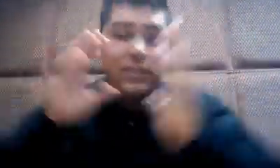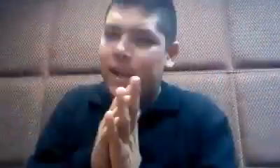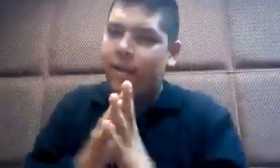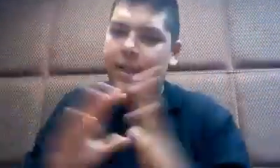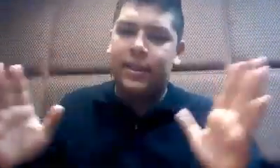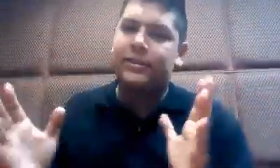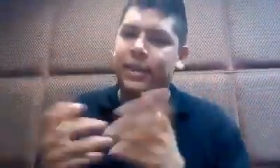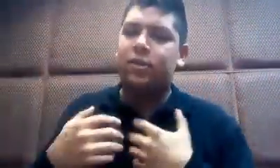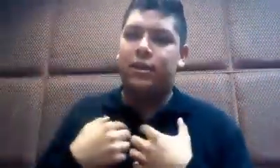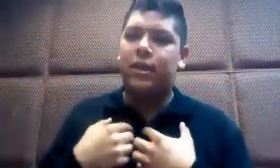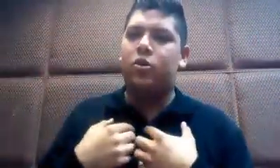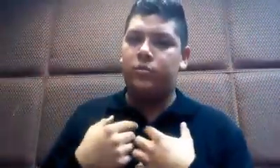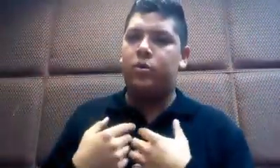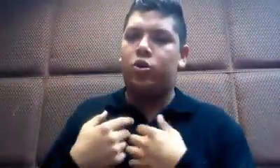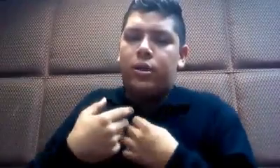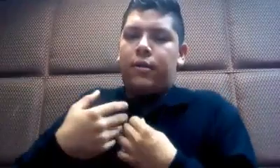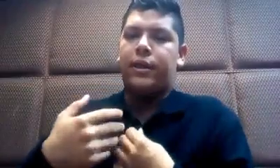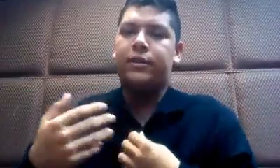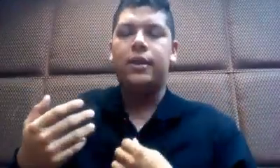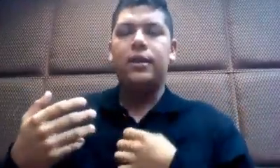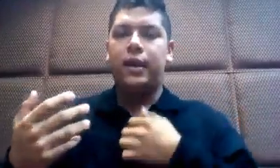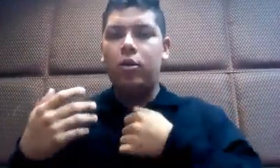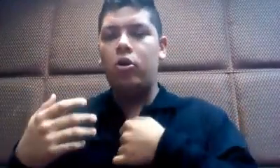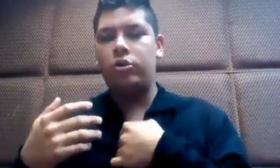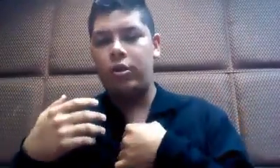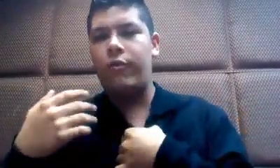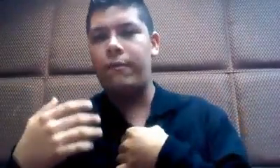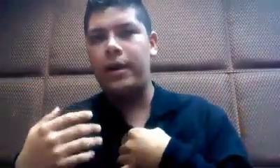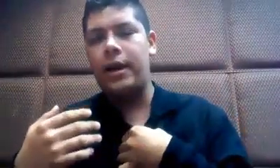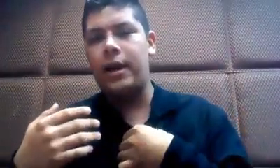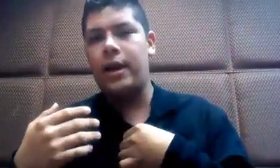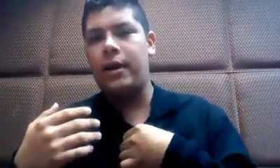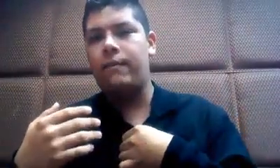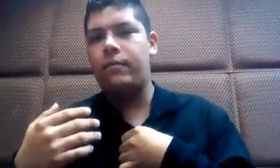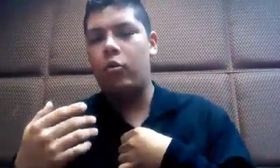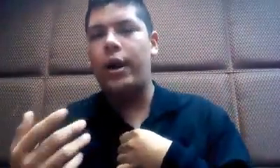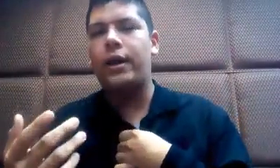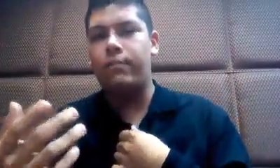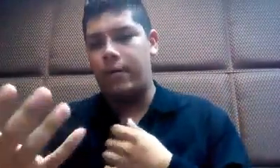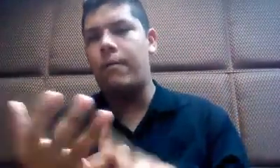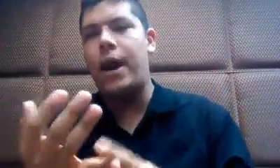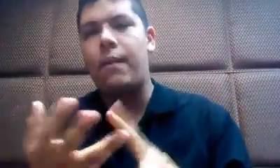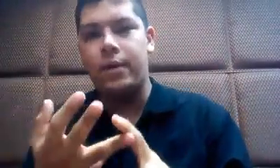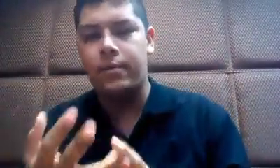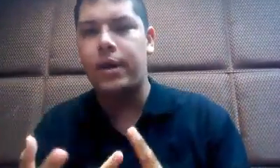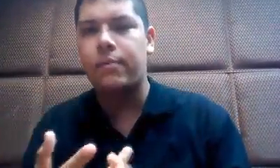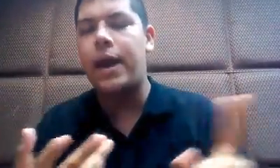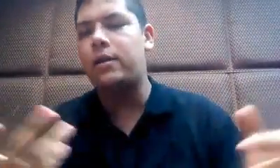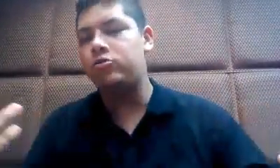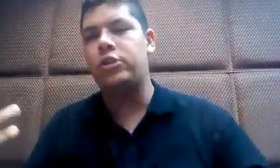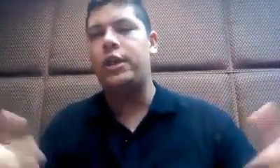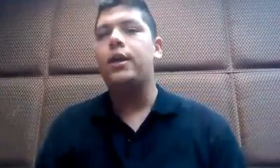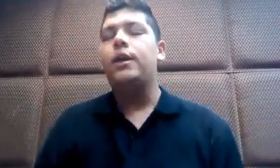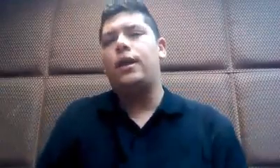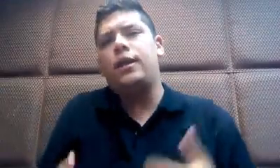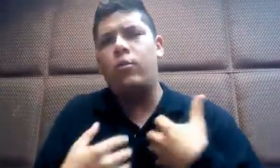la verdad es que, digo, yo la verdad tengo familia, mujer, mi mamá, mi hermano, no sé. Y la verdad no me